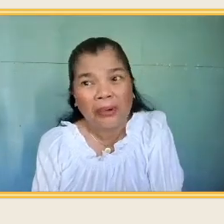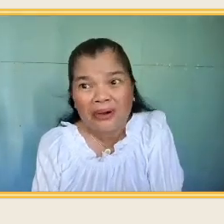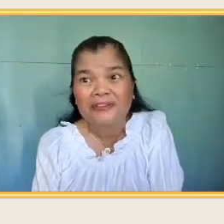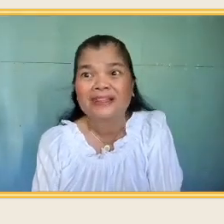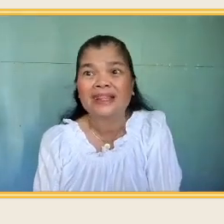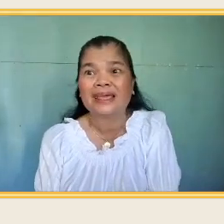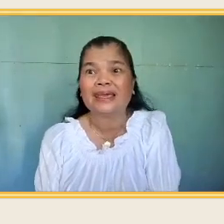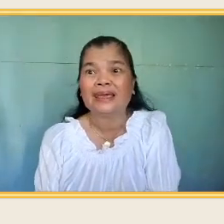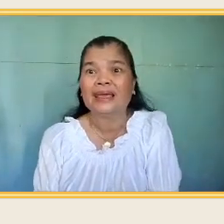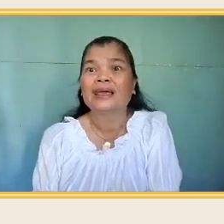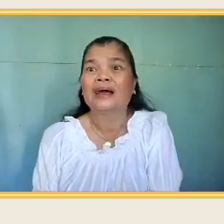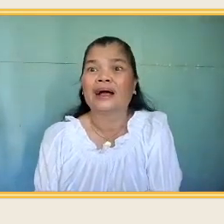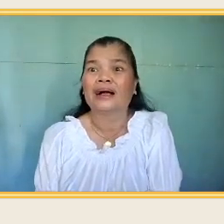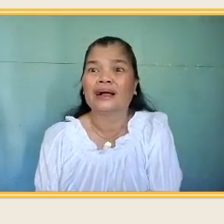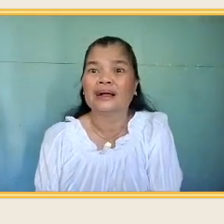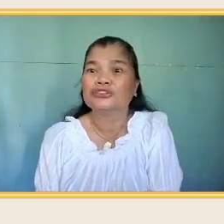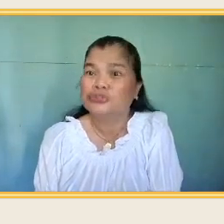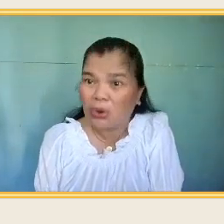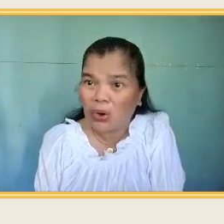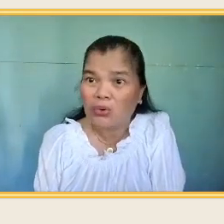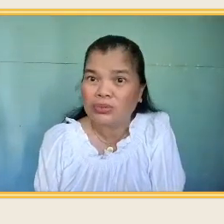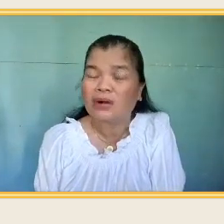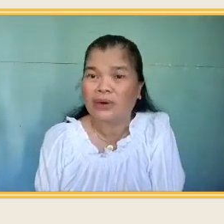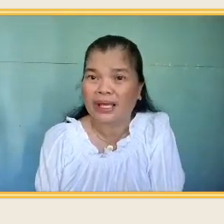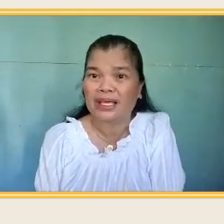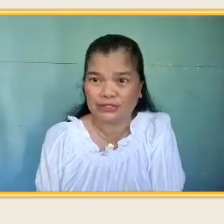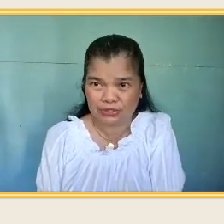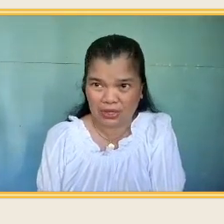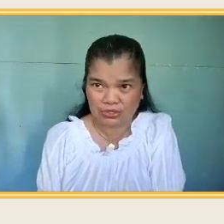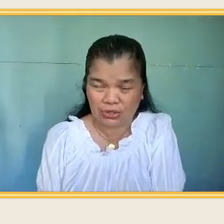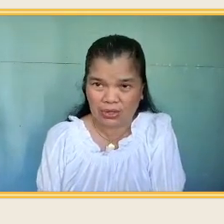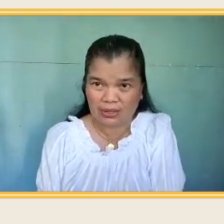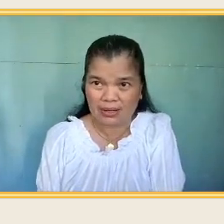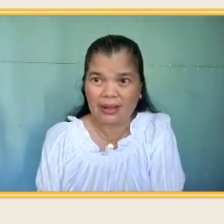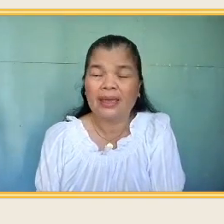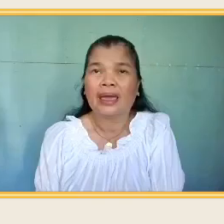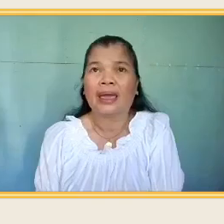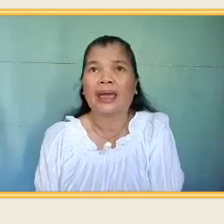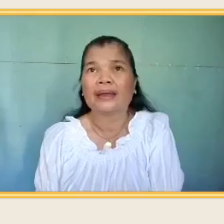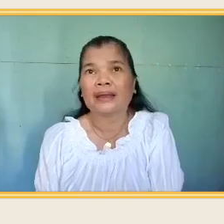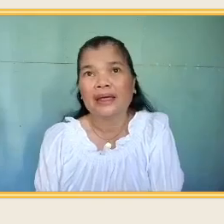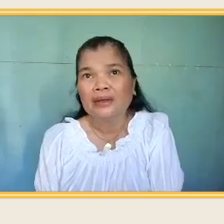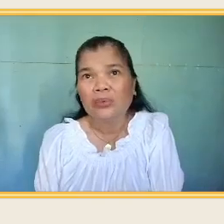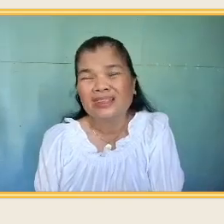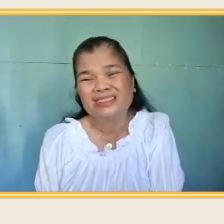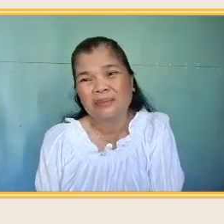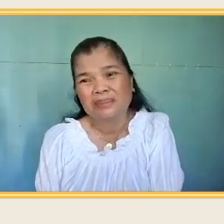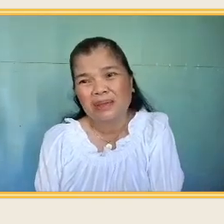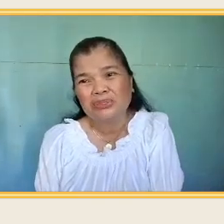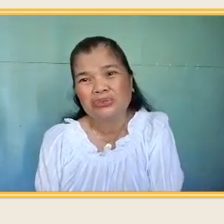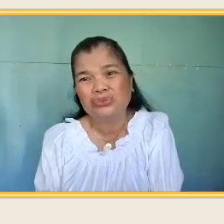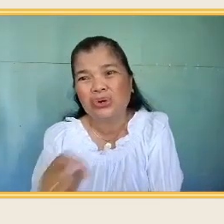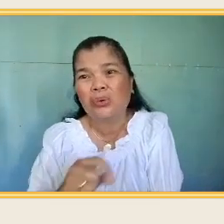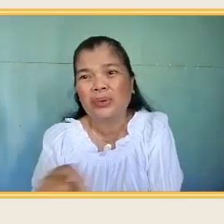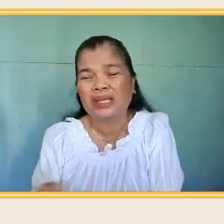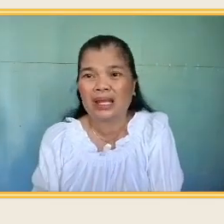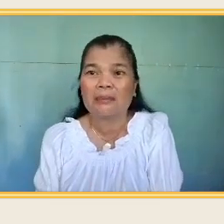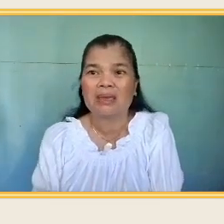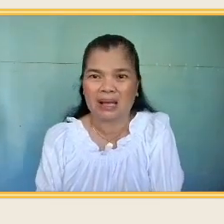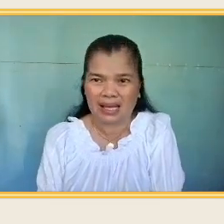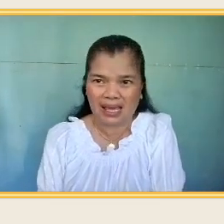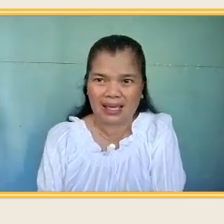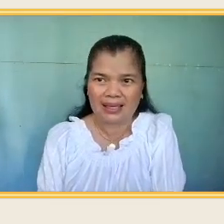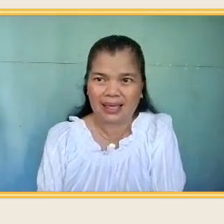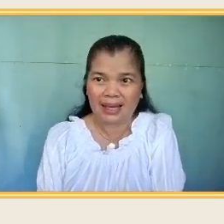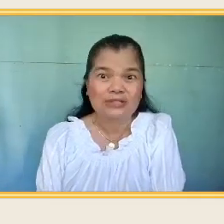not perfectly show the correct illustration. And another one, sometimes yung drawing nila